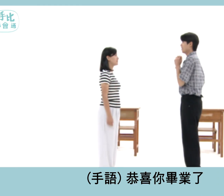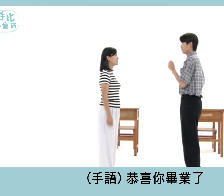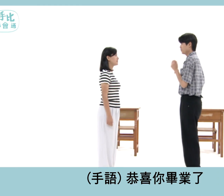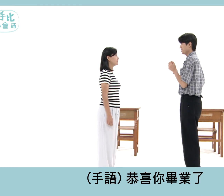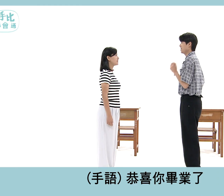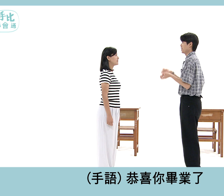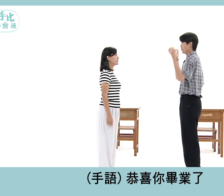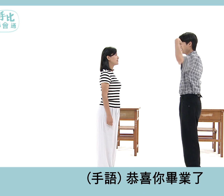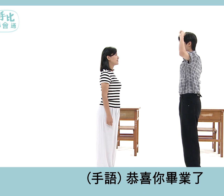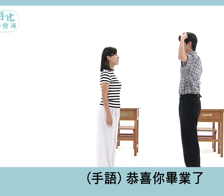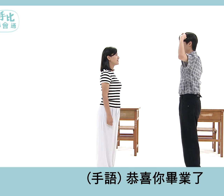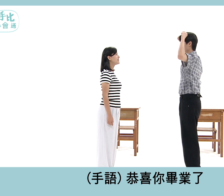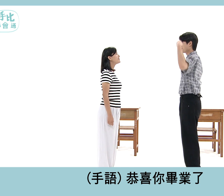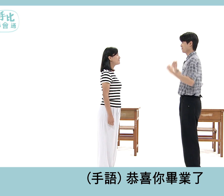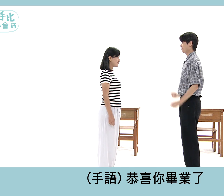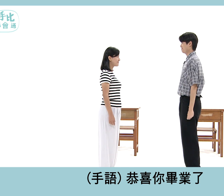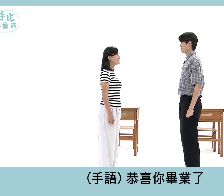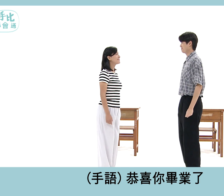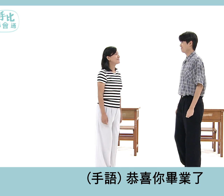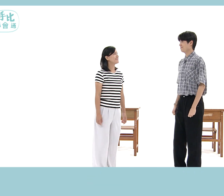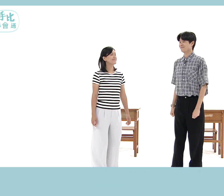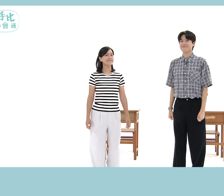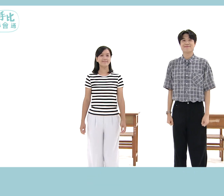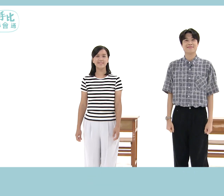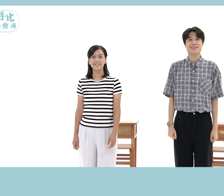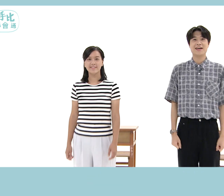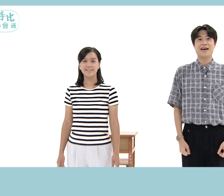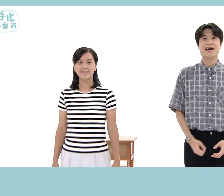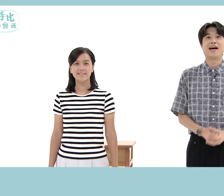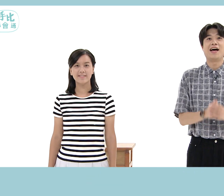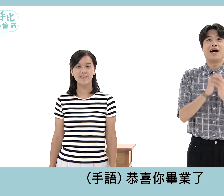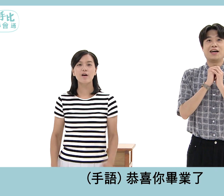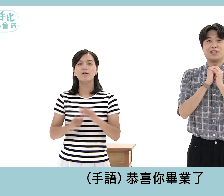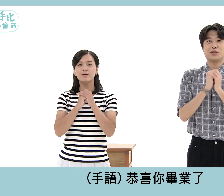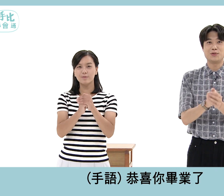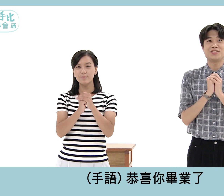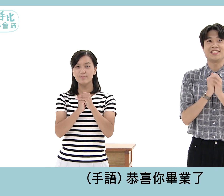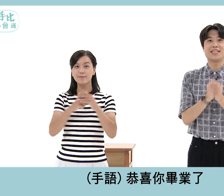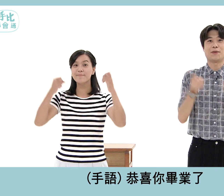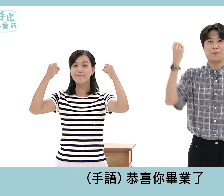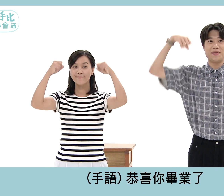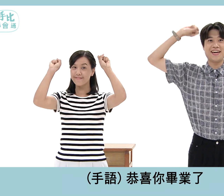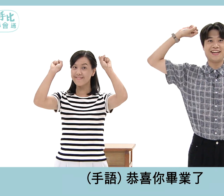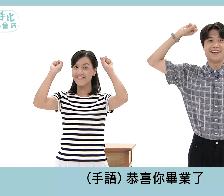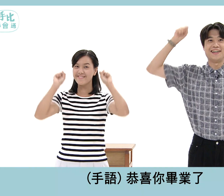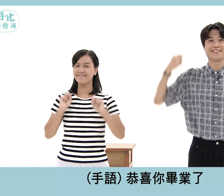恭喜你毕业了，恭喜你毕业了。